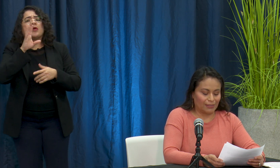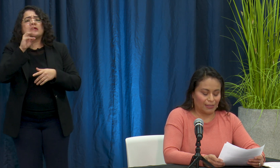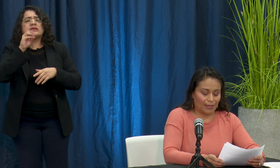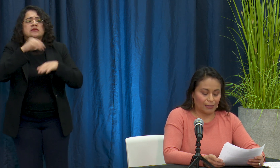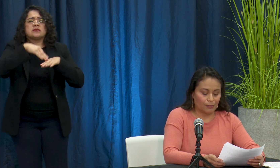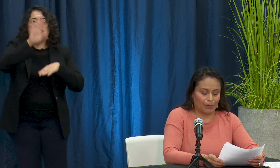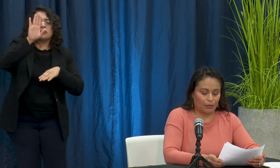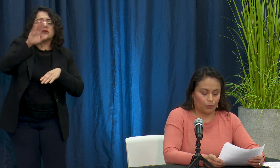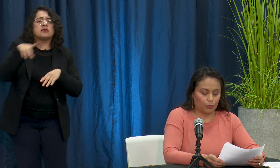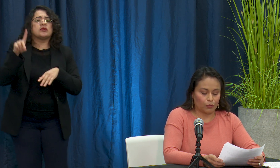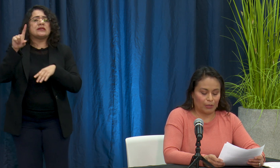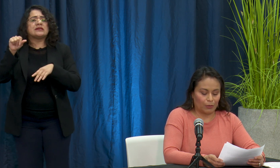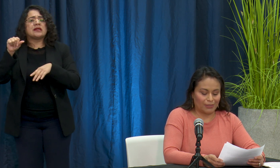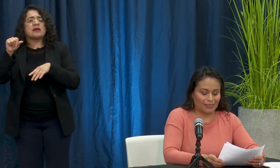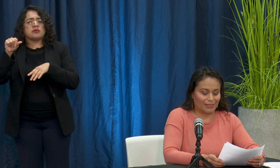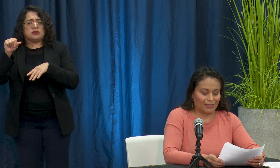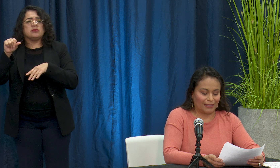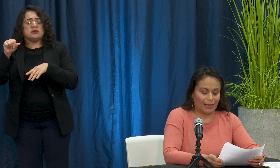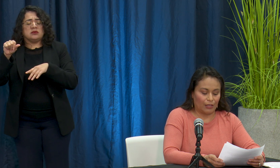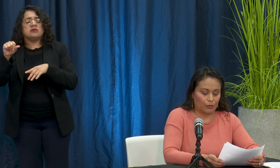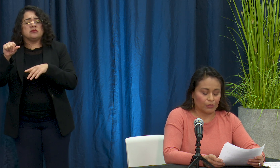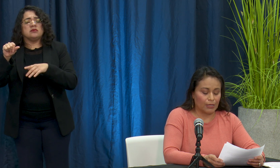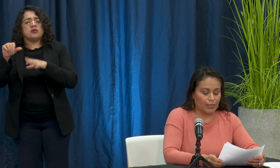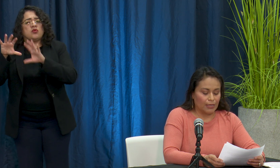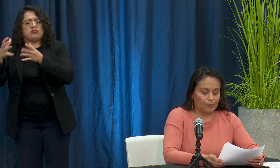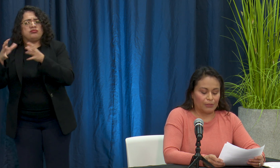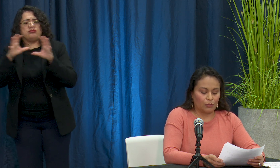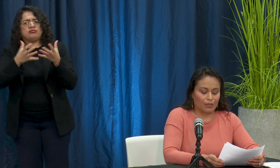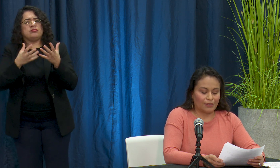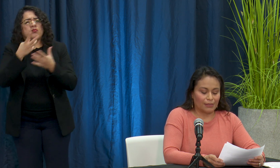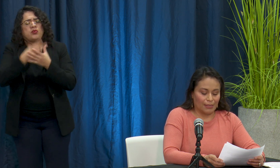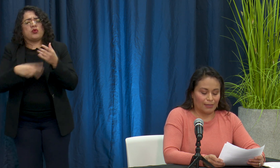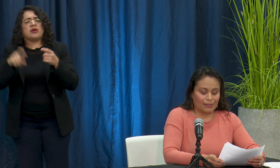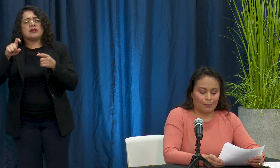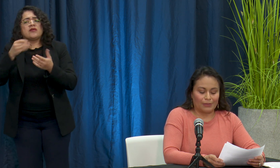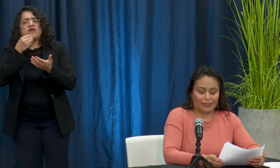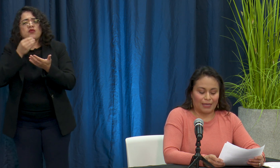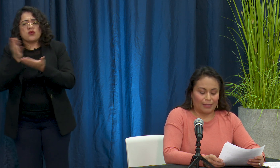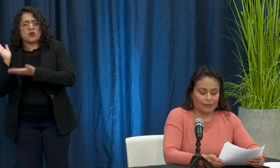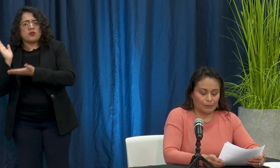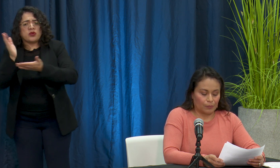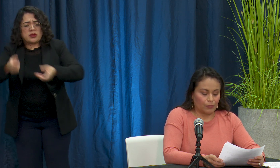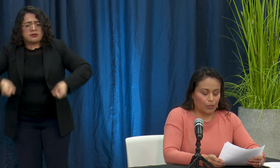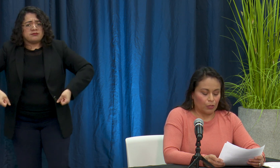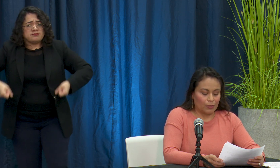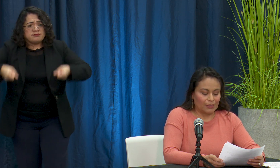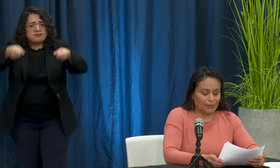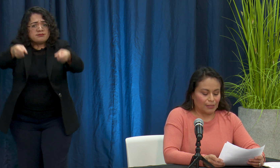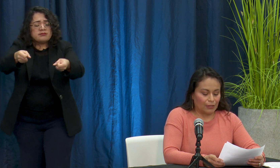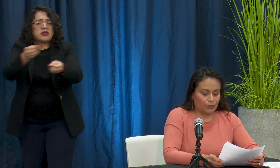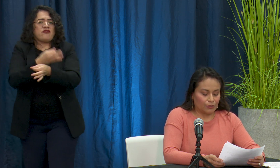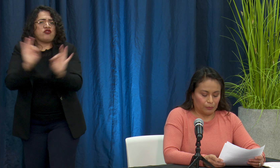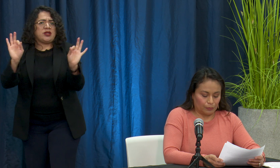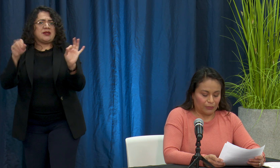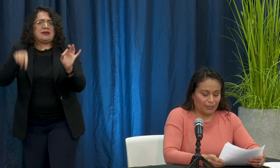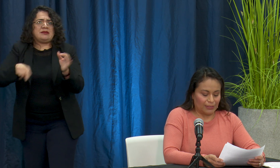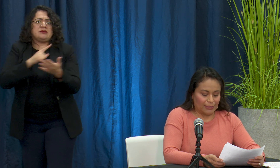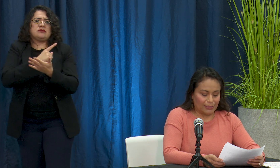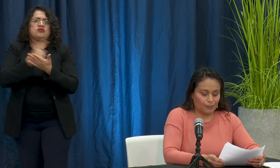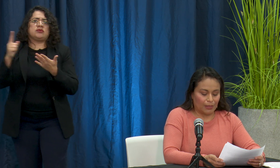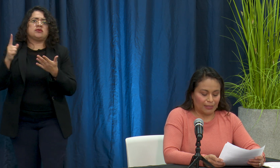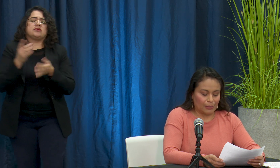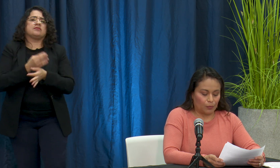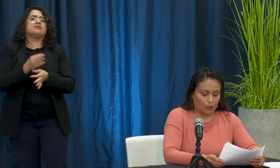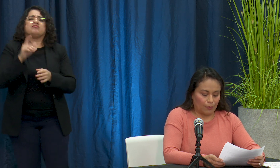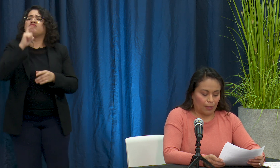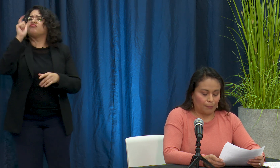otras necesidades para adultos mayores de 60 años y personas discapacitadas. No es necesario